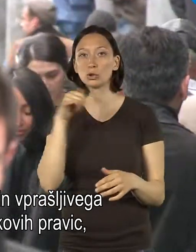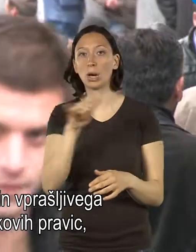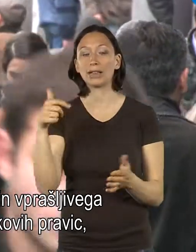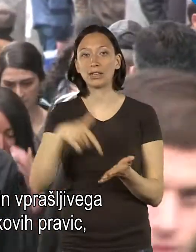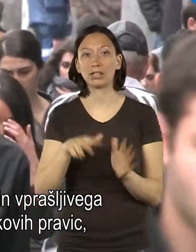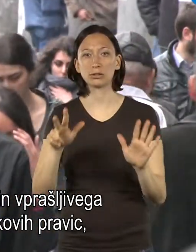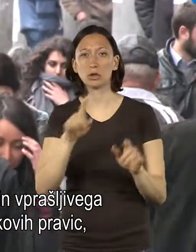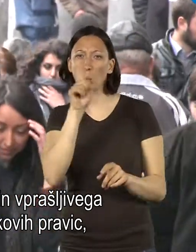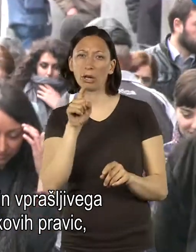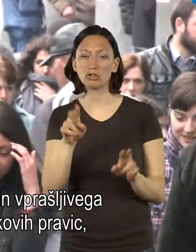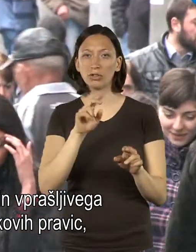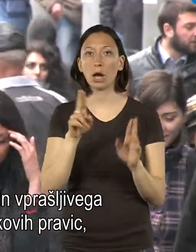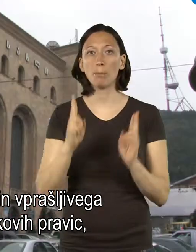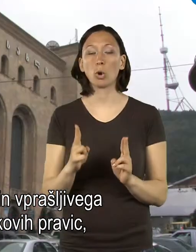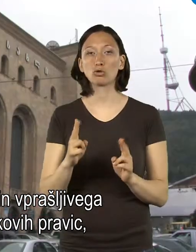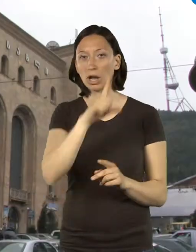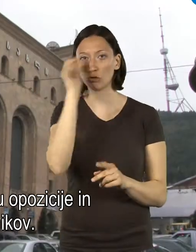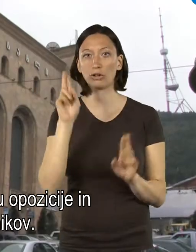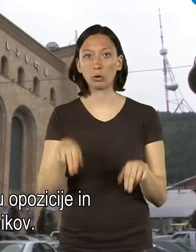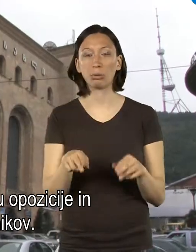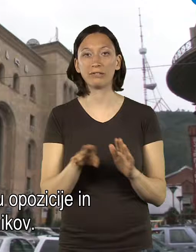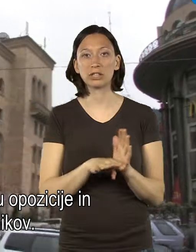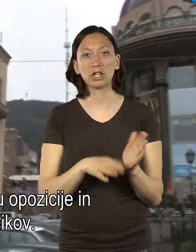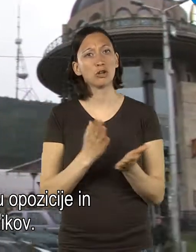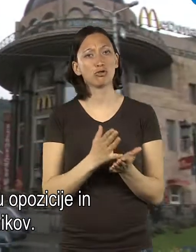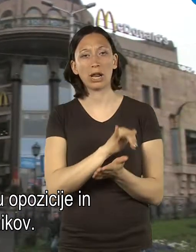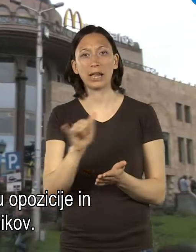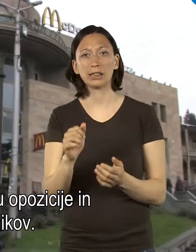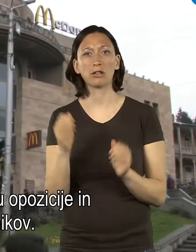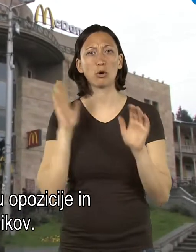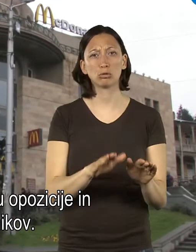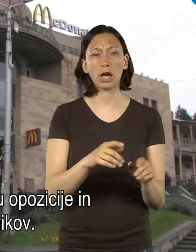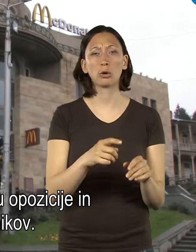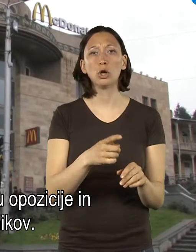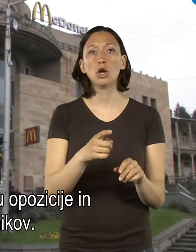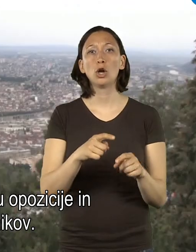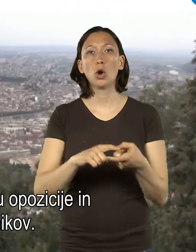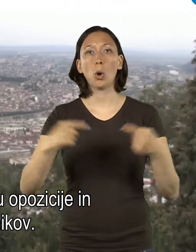vprašljivega položaja človekovih pravic že leta na udaru opozicije in protestnikov.